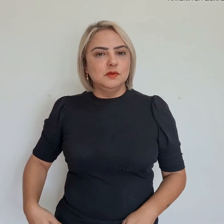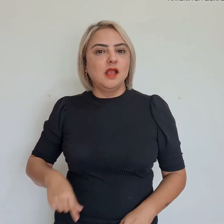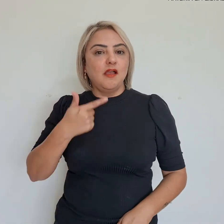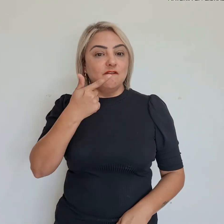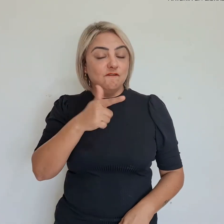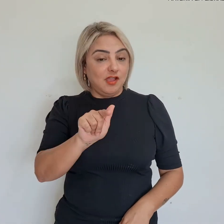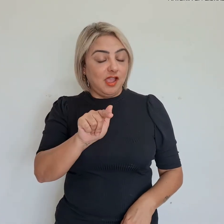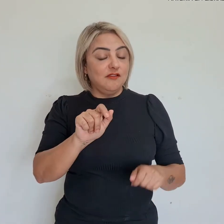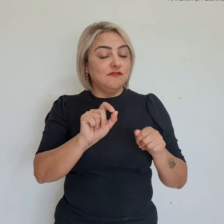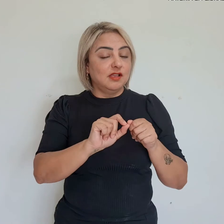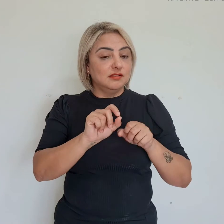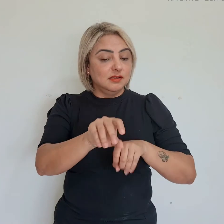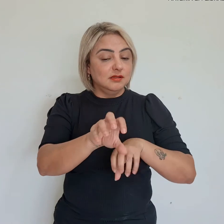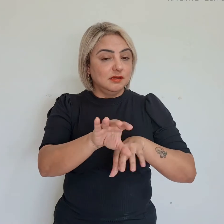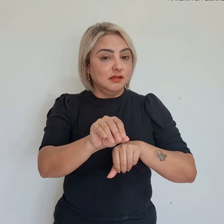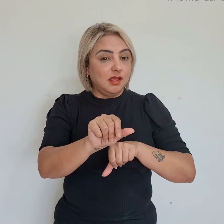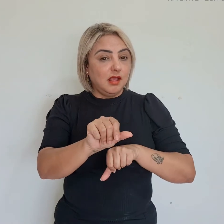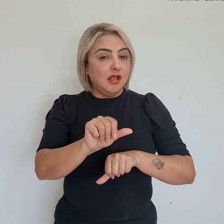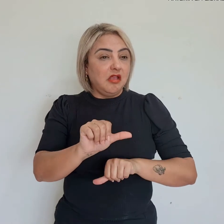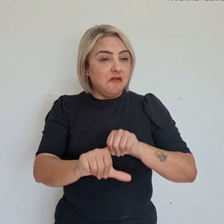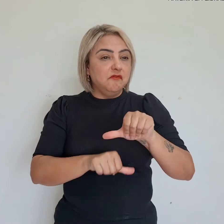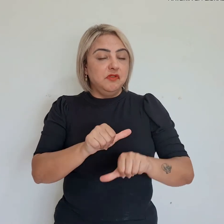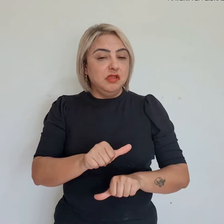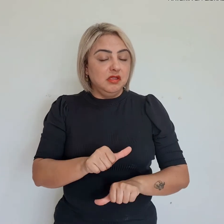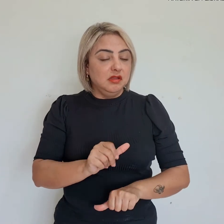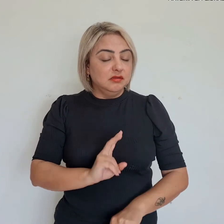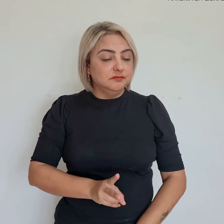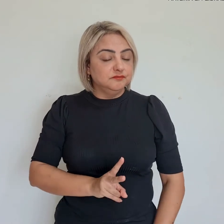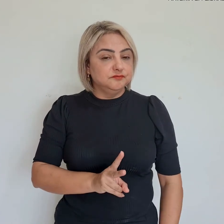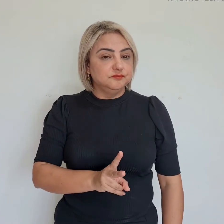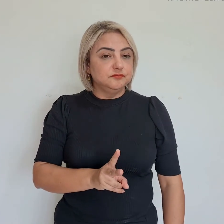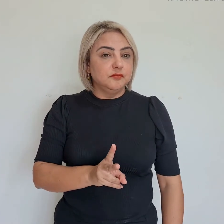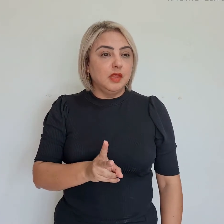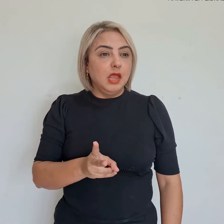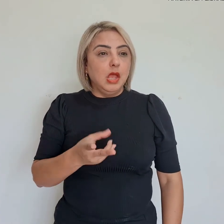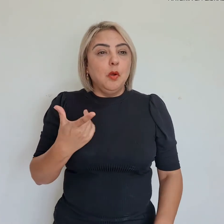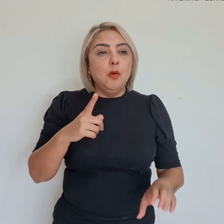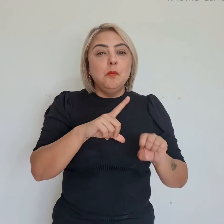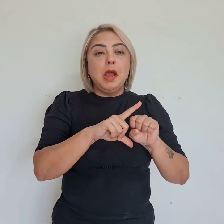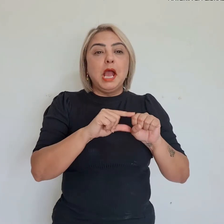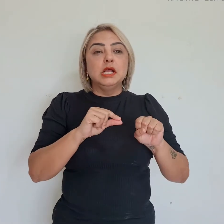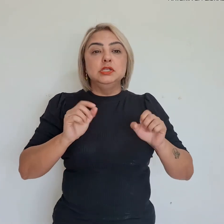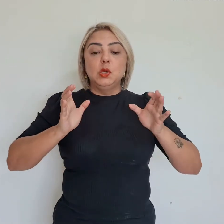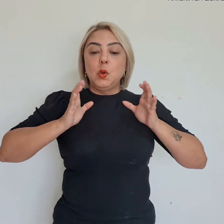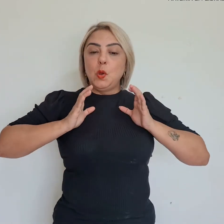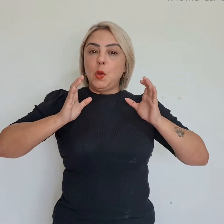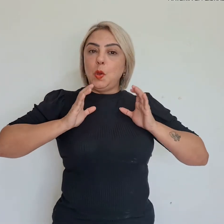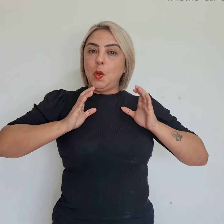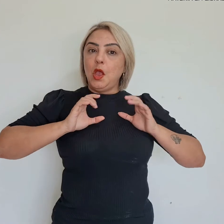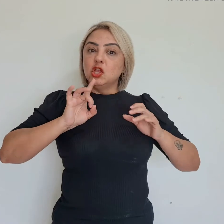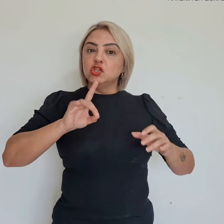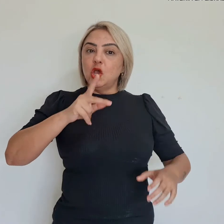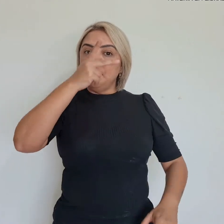a educação se torne cada vez mais um artigo de luxo para quem tem mais